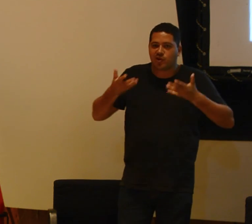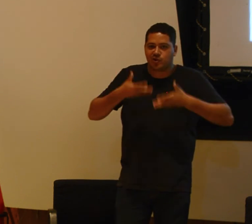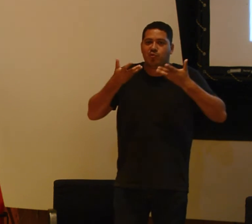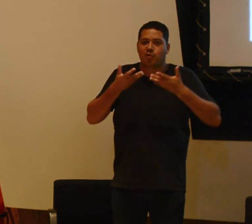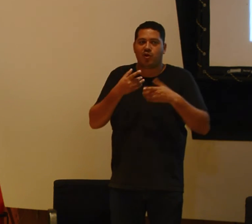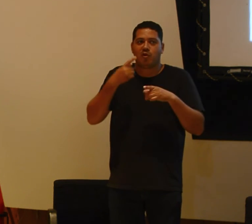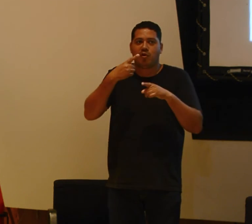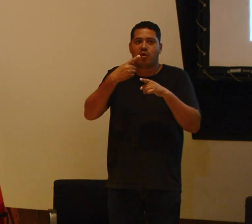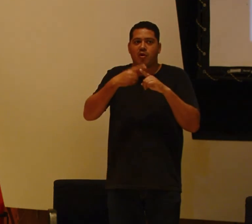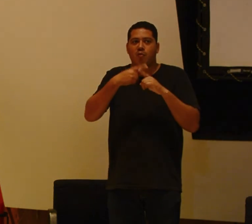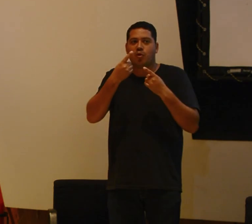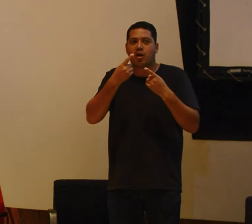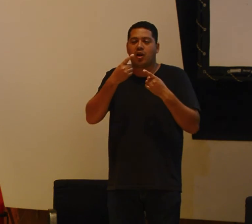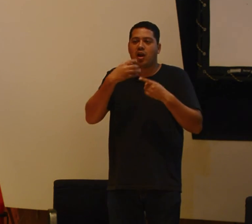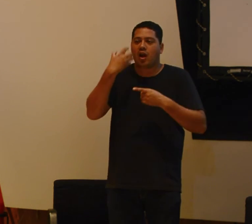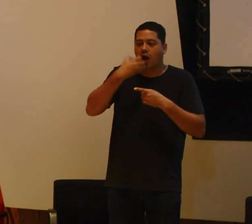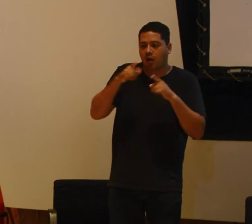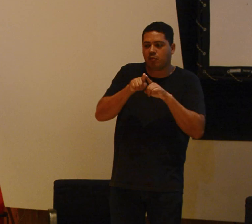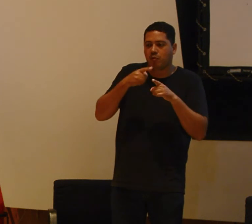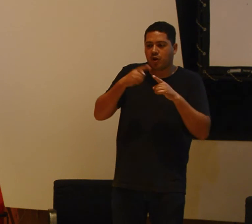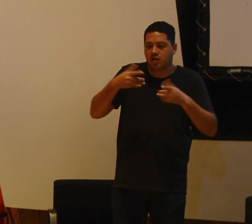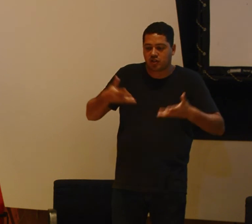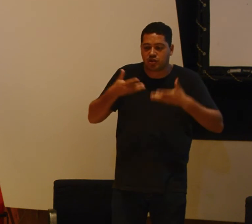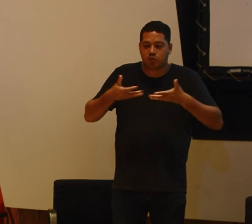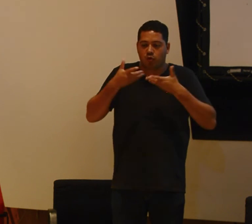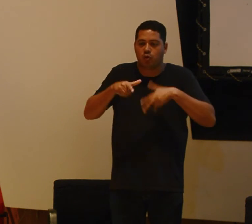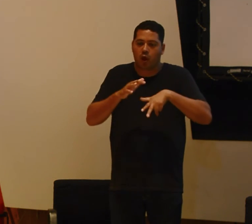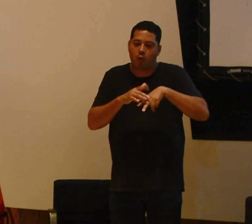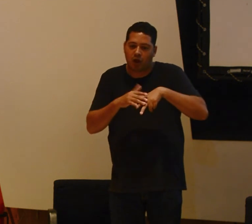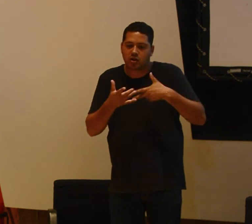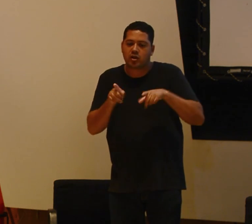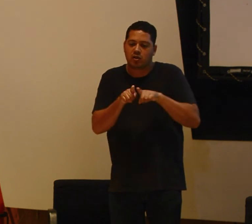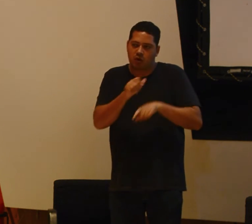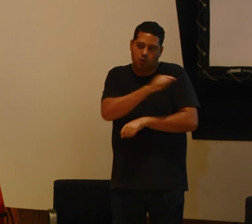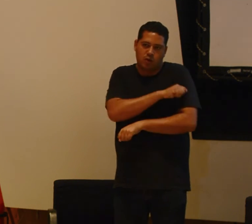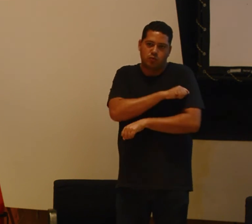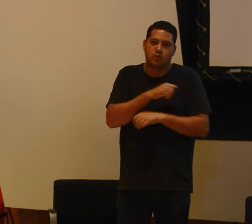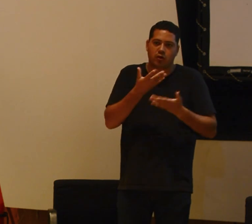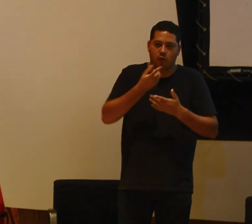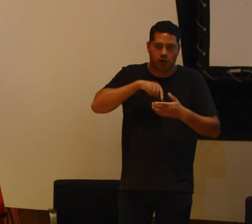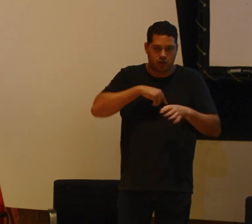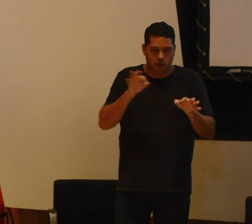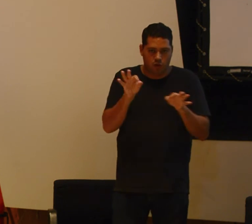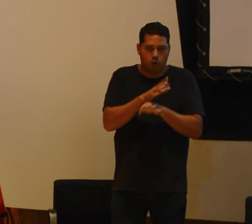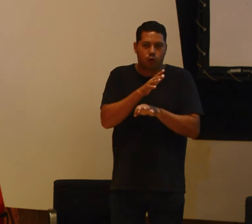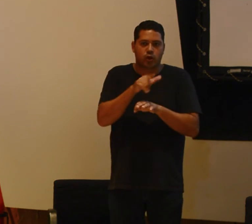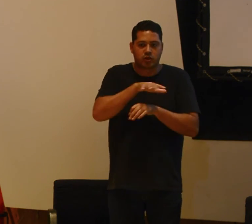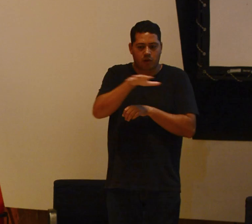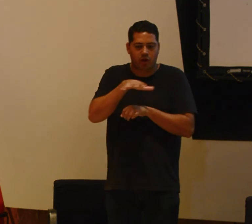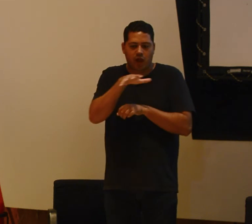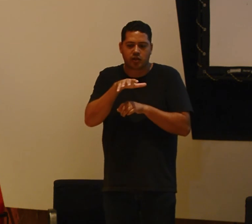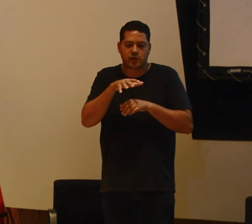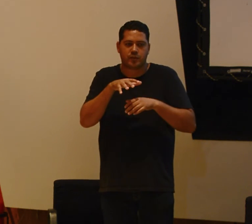vai beneficiar o seu paciente e o seu aluno. Então, a gente conclui que essa estrutura do ambiente físico